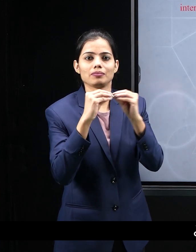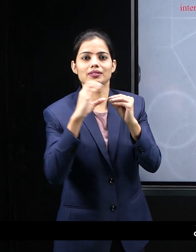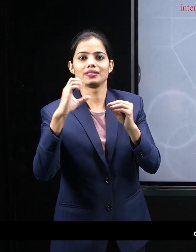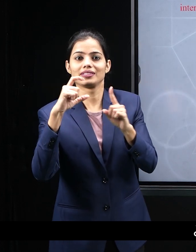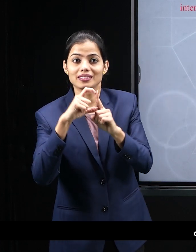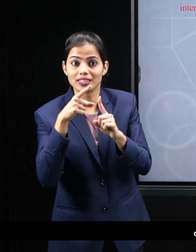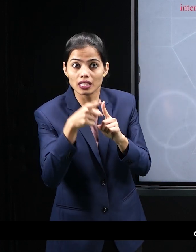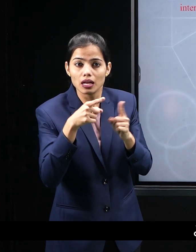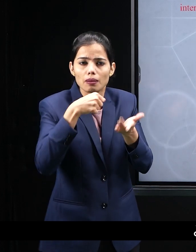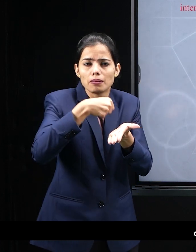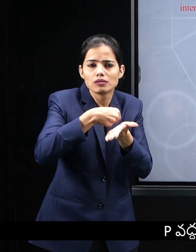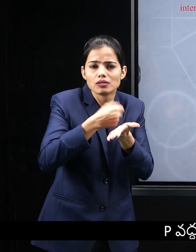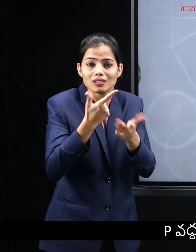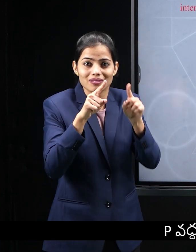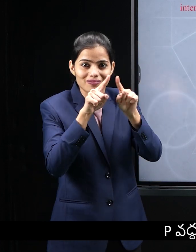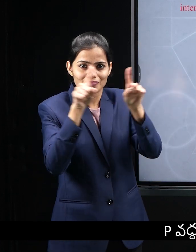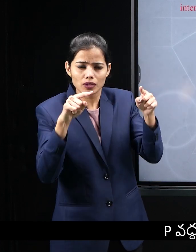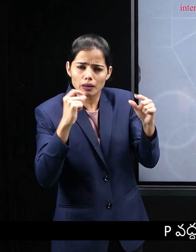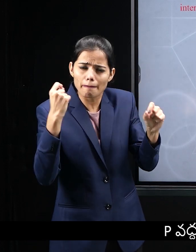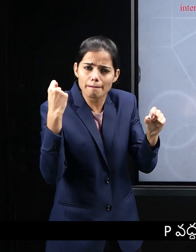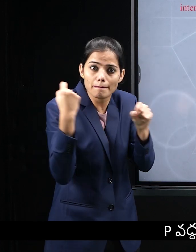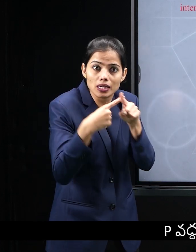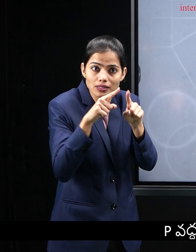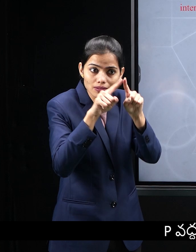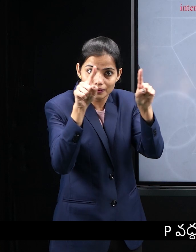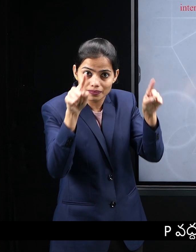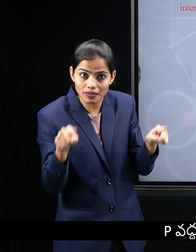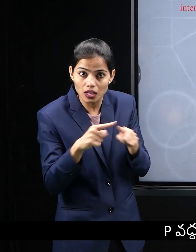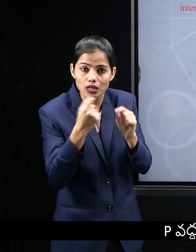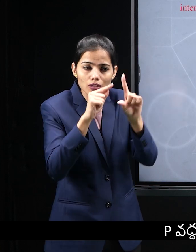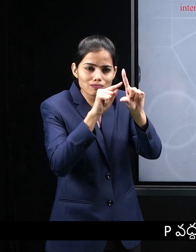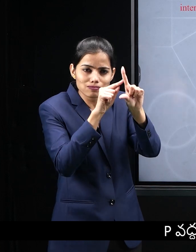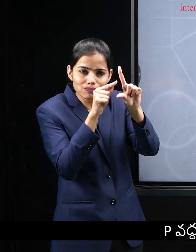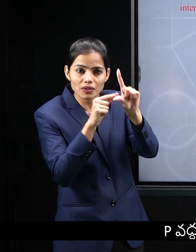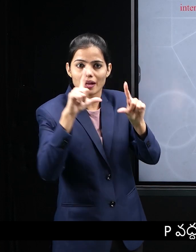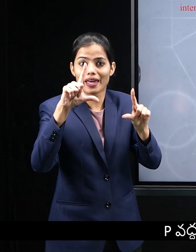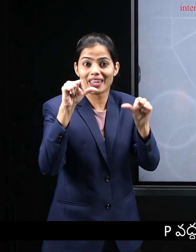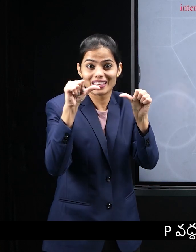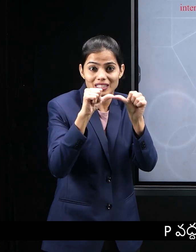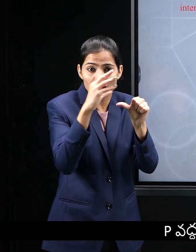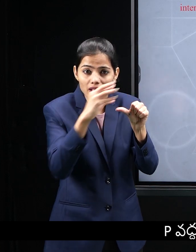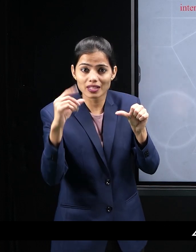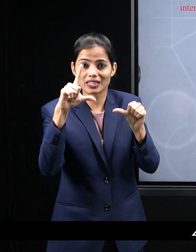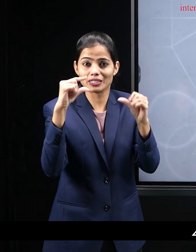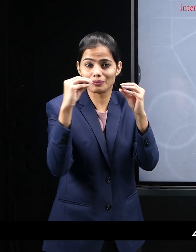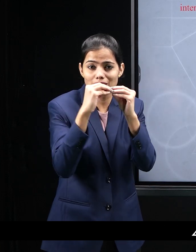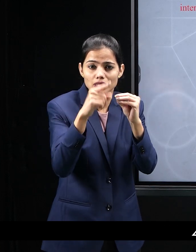కోణాల ద్విభాగాలు పి వద్ద యాంగిల్ ఏ మరియు యాంగిల్ బి కలుస్తాయి. యాంగిల్